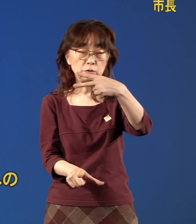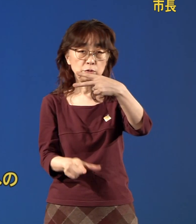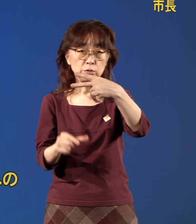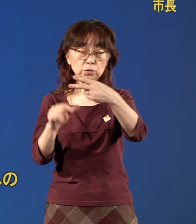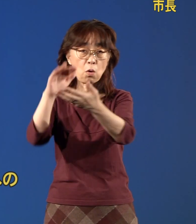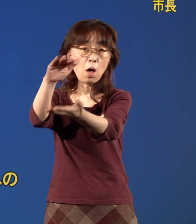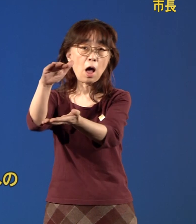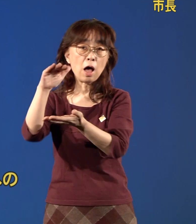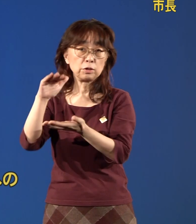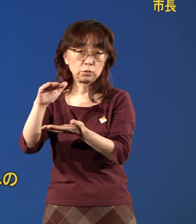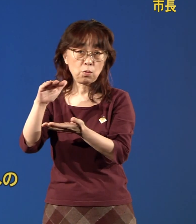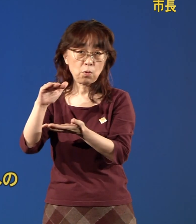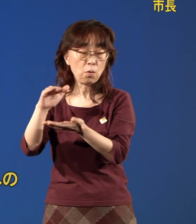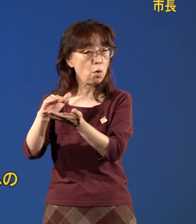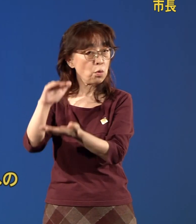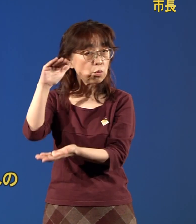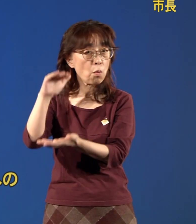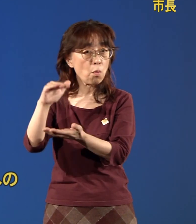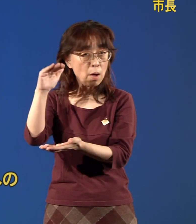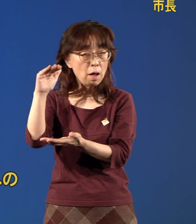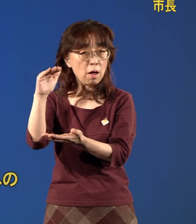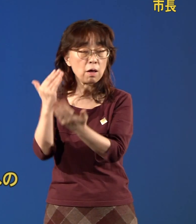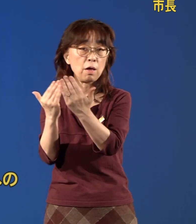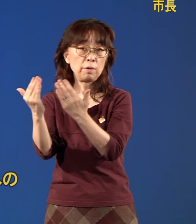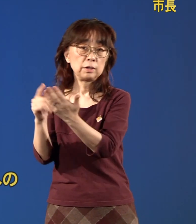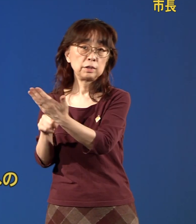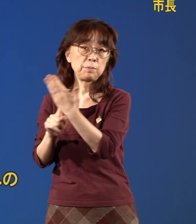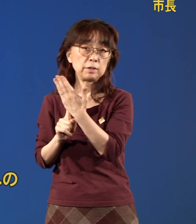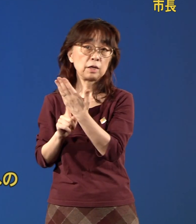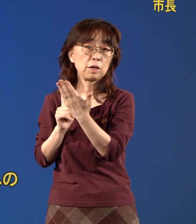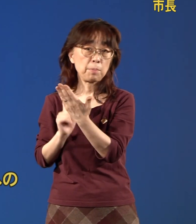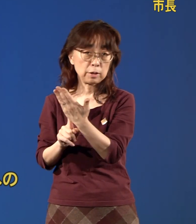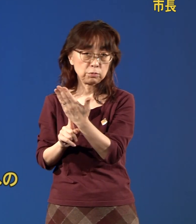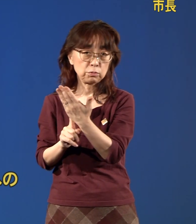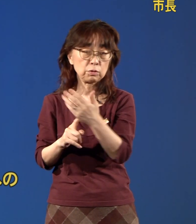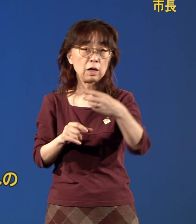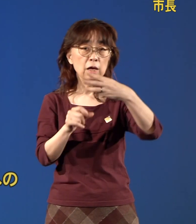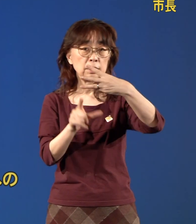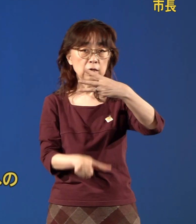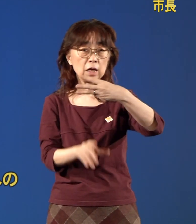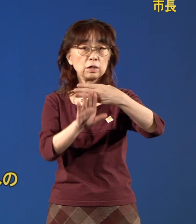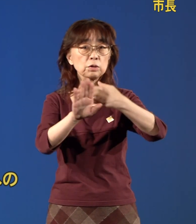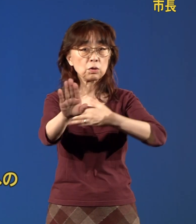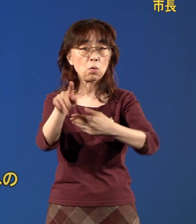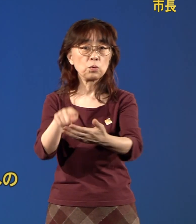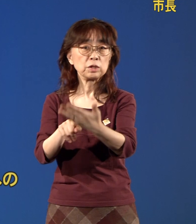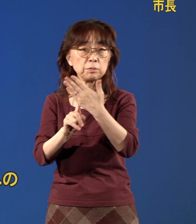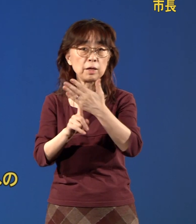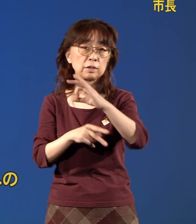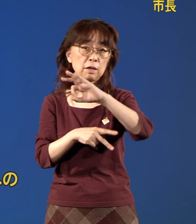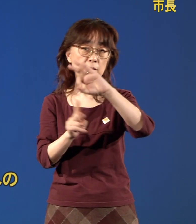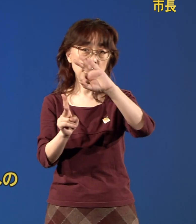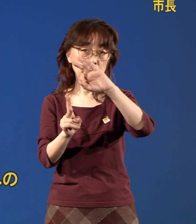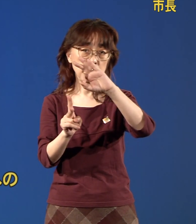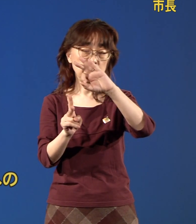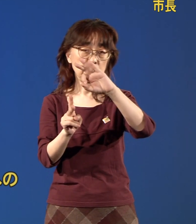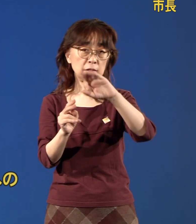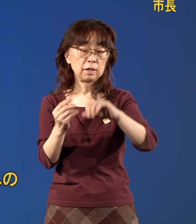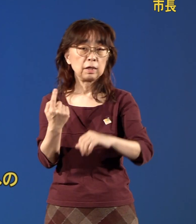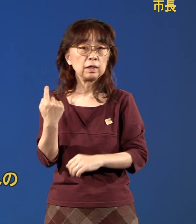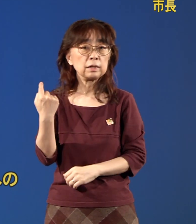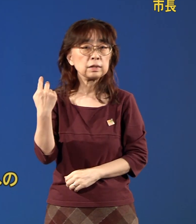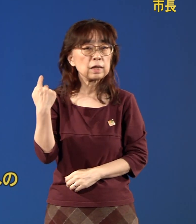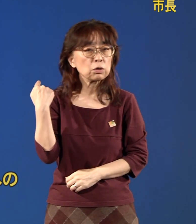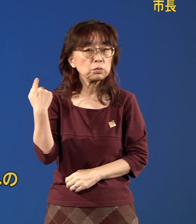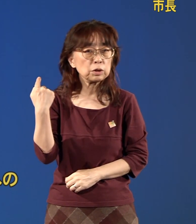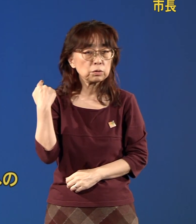ての配送量というものは示されておりますが、3月以降は示されておりませんし、また昨日の厚労省の